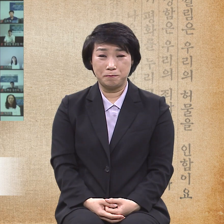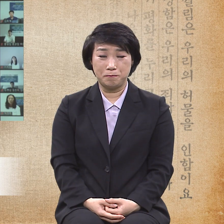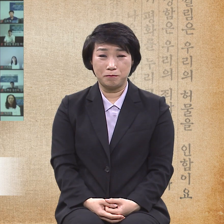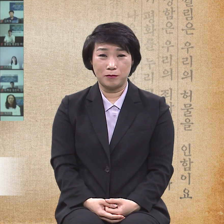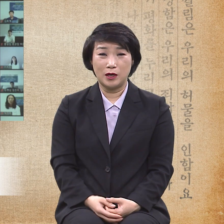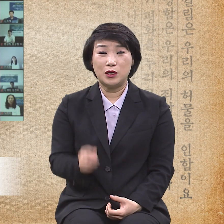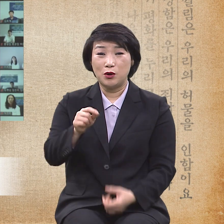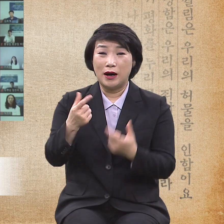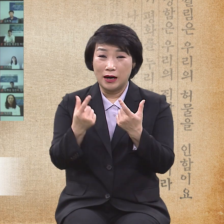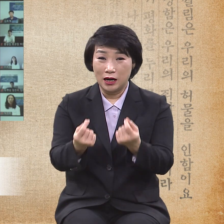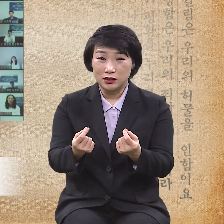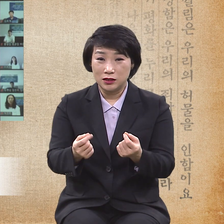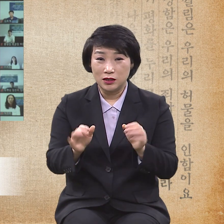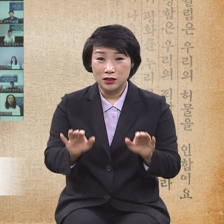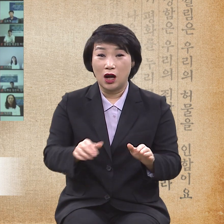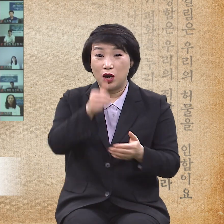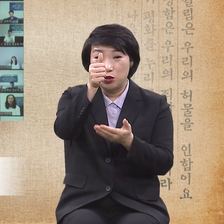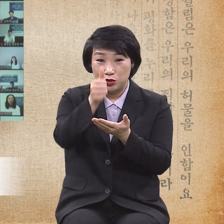이렇게 죄를